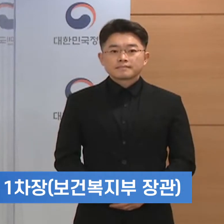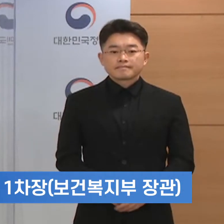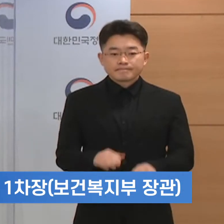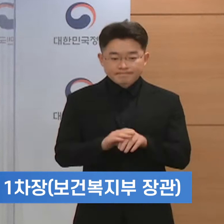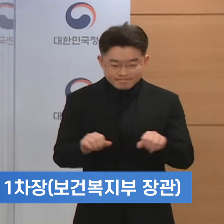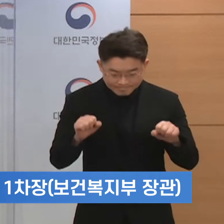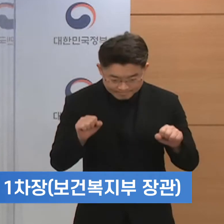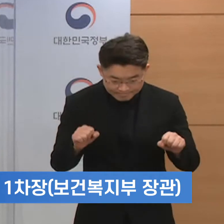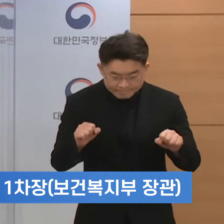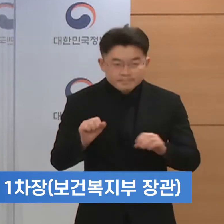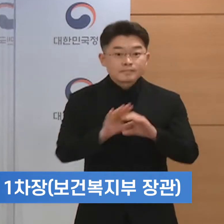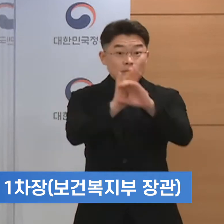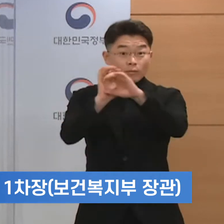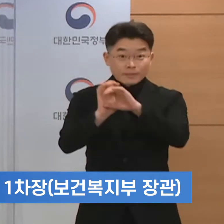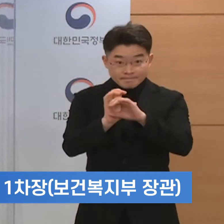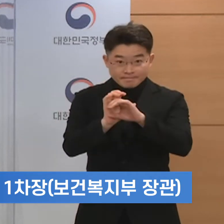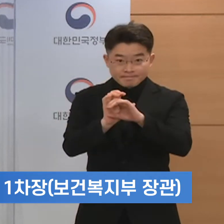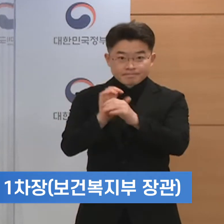안녕하십니까. 코로나19